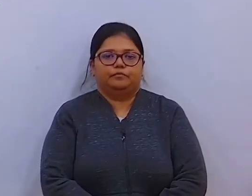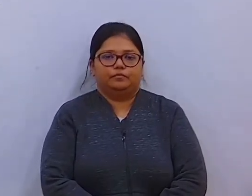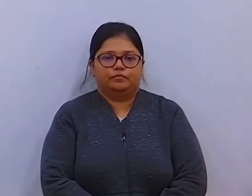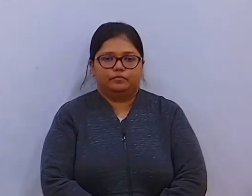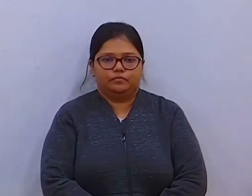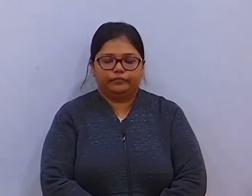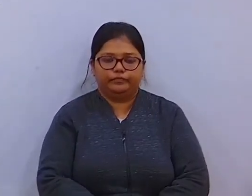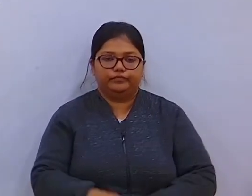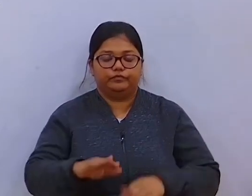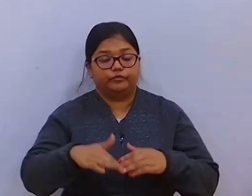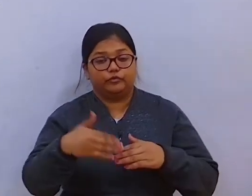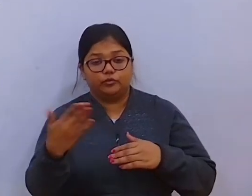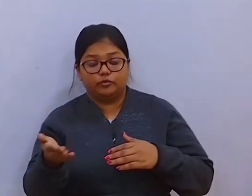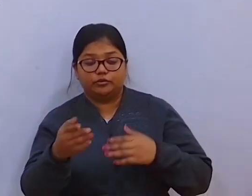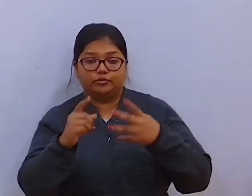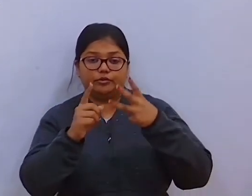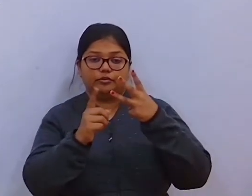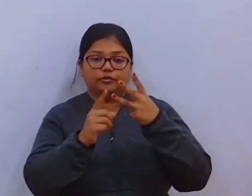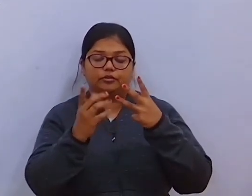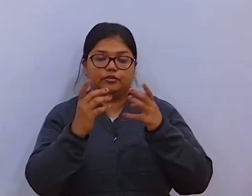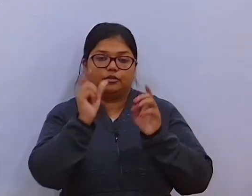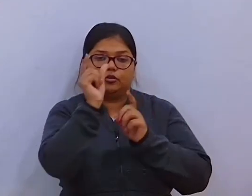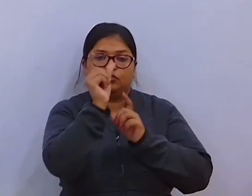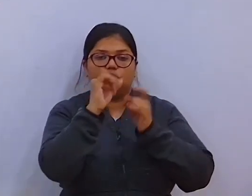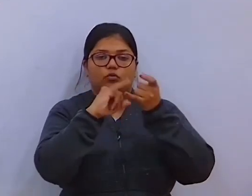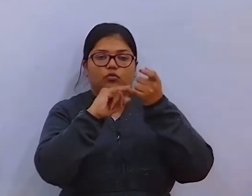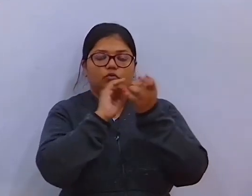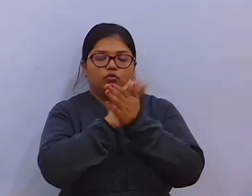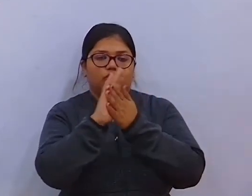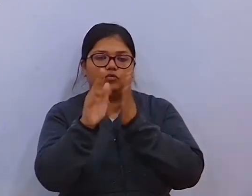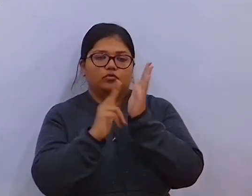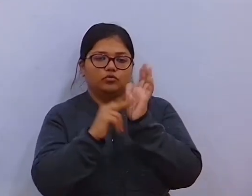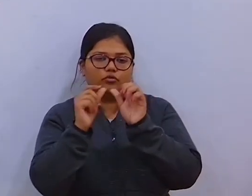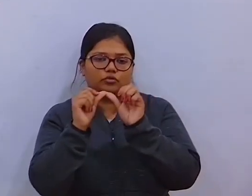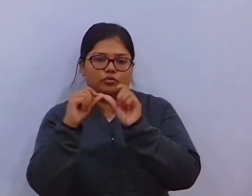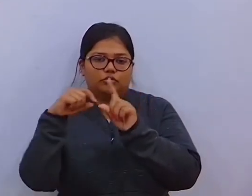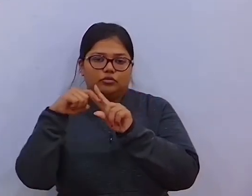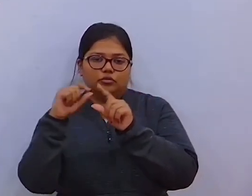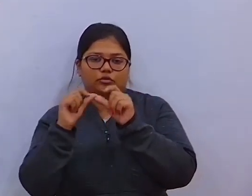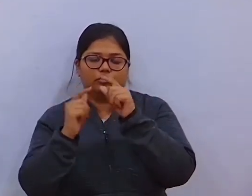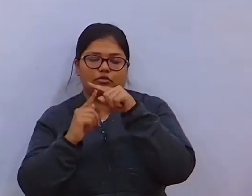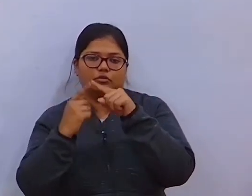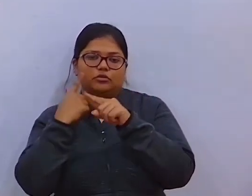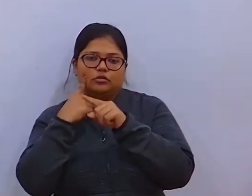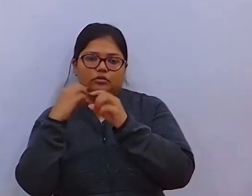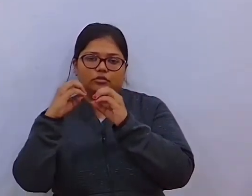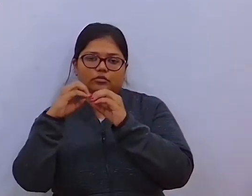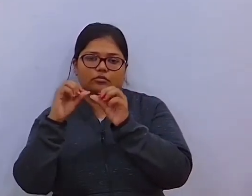उष्ण कटिबंध। ठीक, उष्ण कटिबंध,